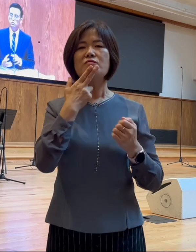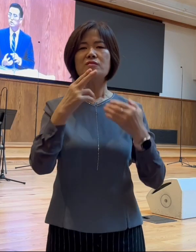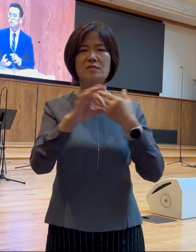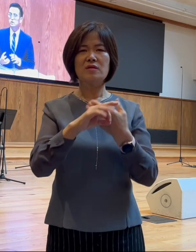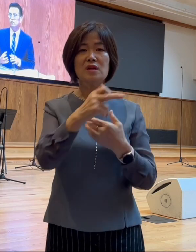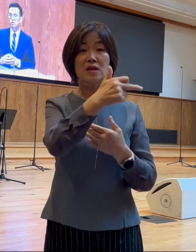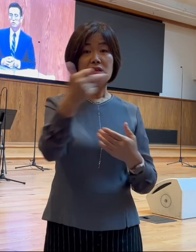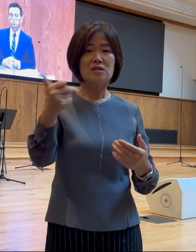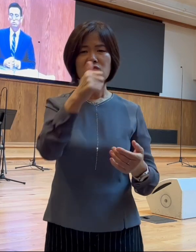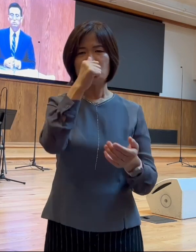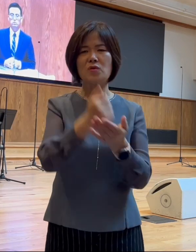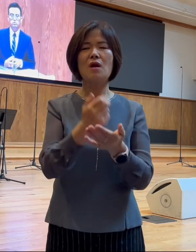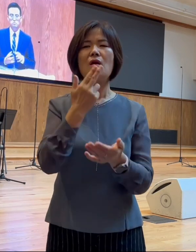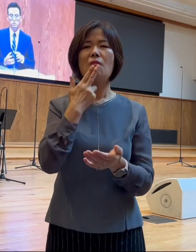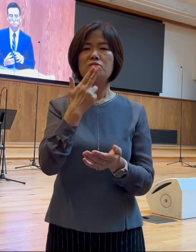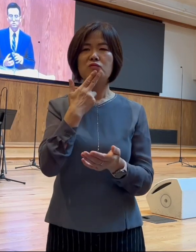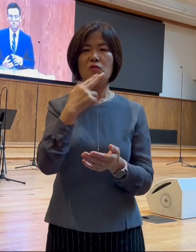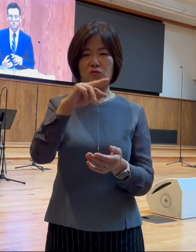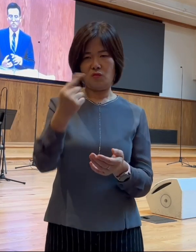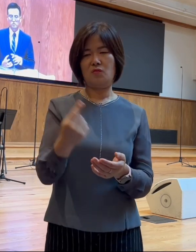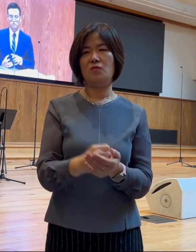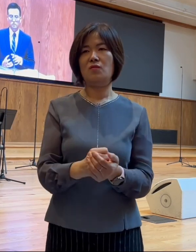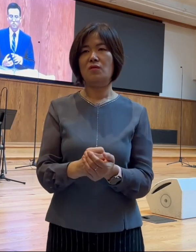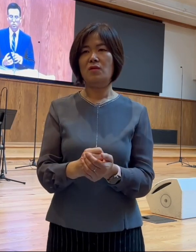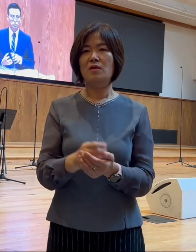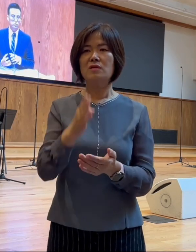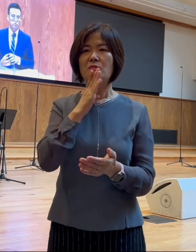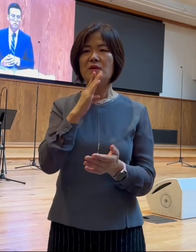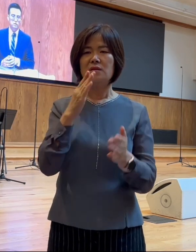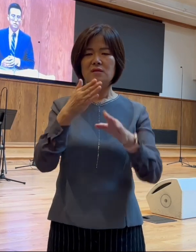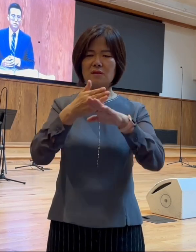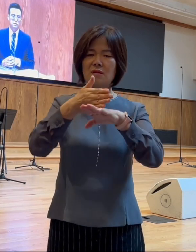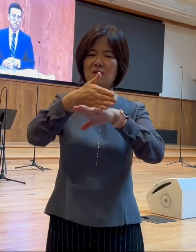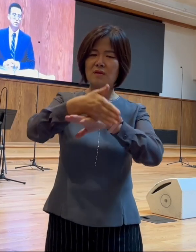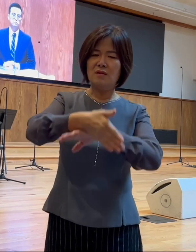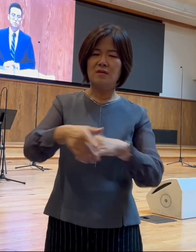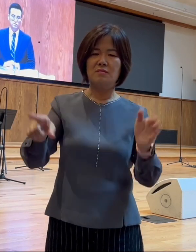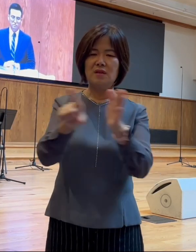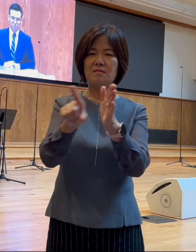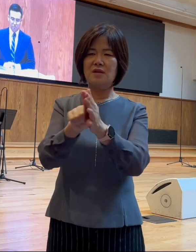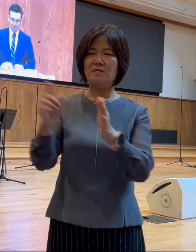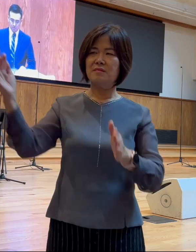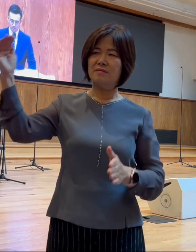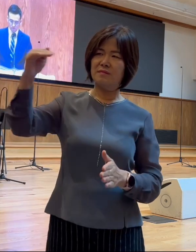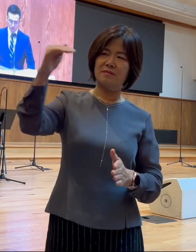큰 죄를 짓지 않더라도 우리의 믿음은 서서히 내려갑니다.